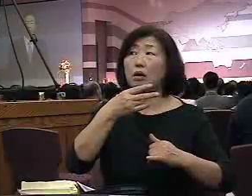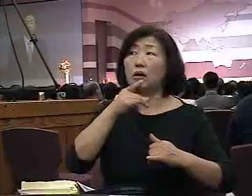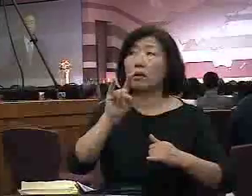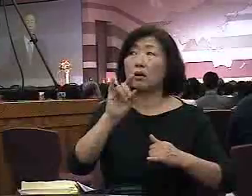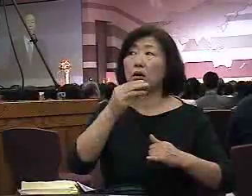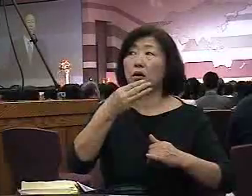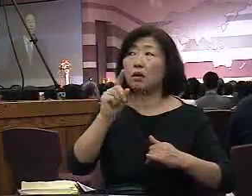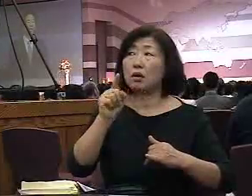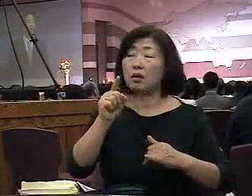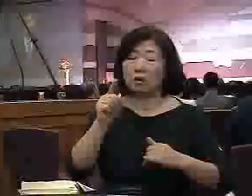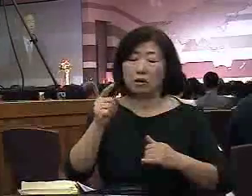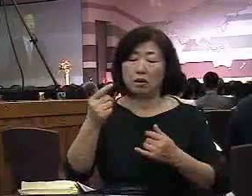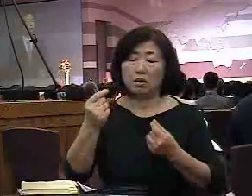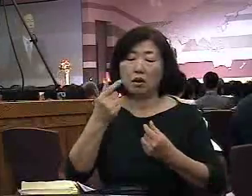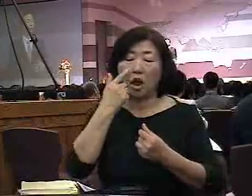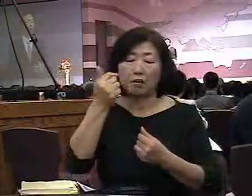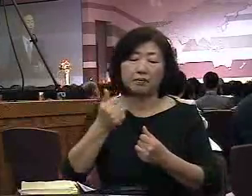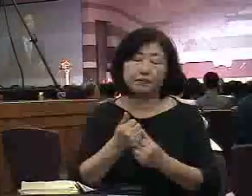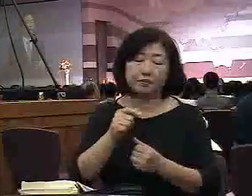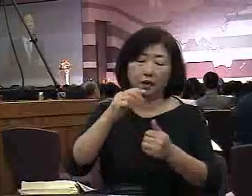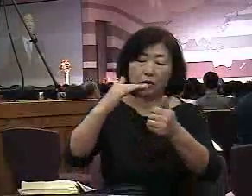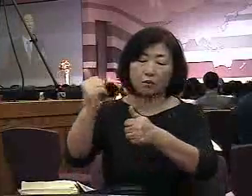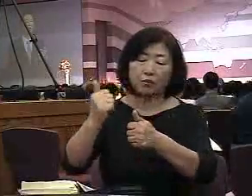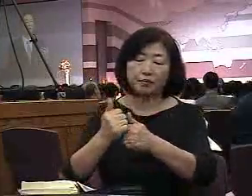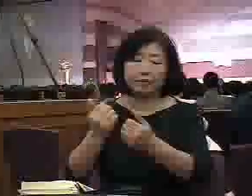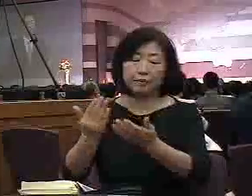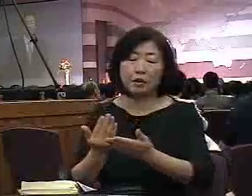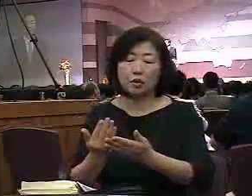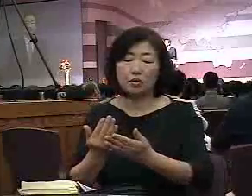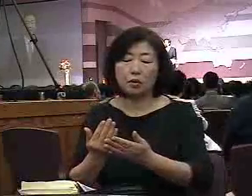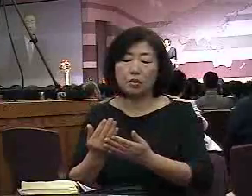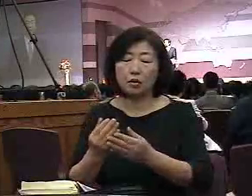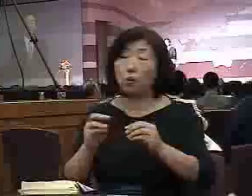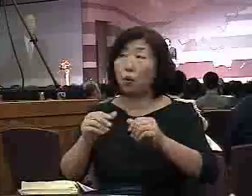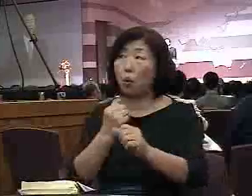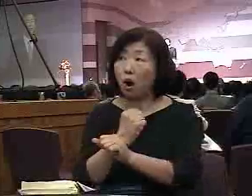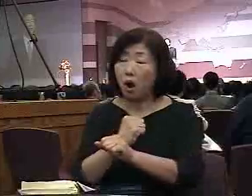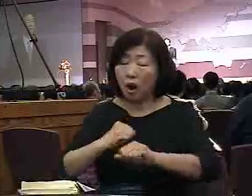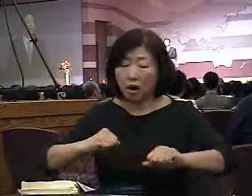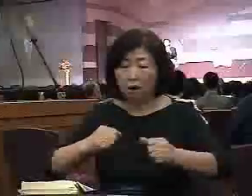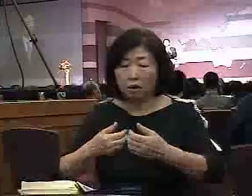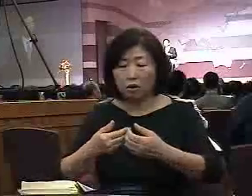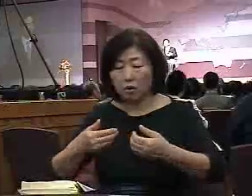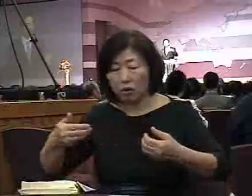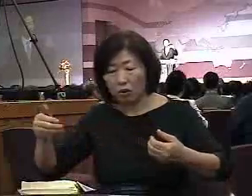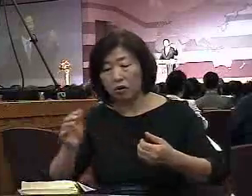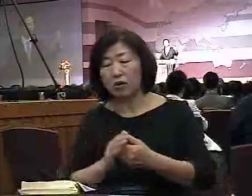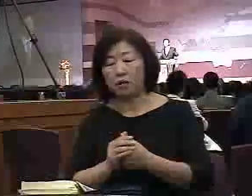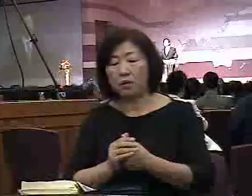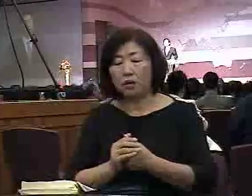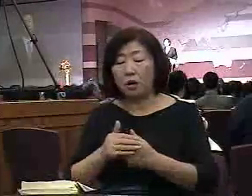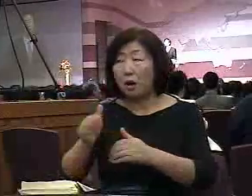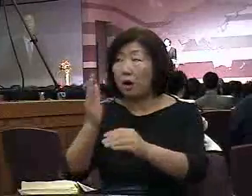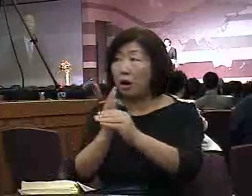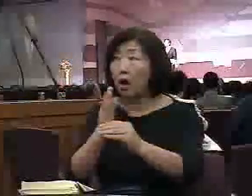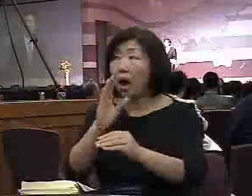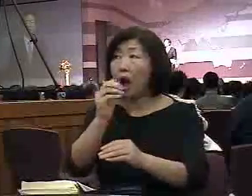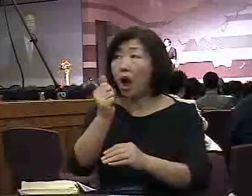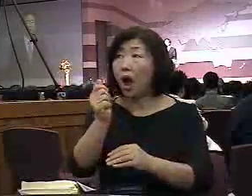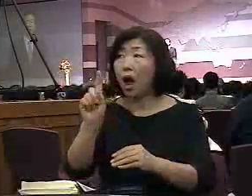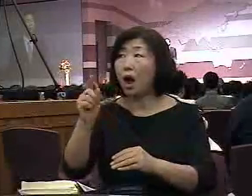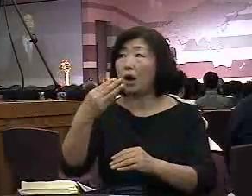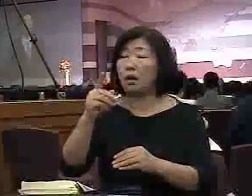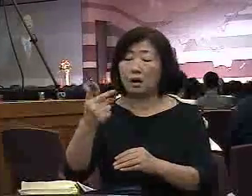됩니다. 그래서 데라가 그 부르심을 받고 광야를 향해서 떠났습니다. 근데 가다가 우르를 떠나서 하란이라는 땅에